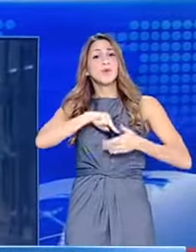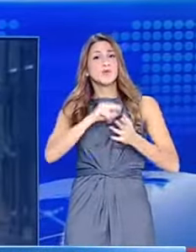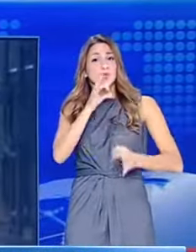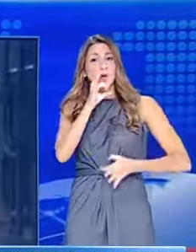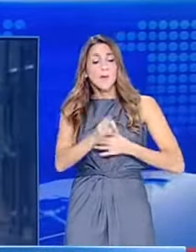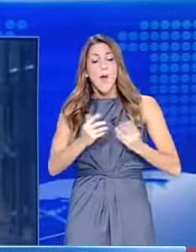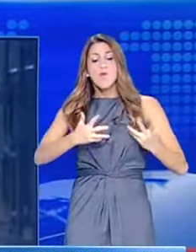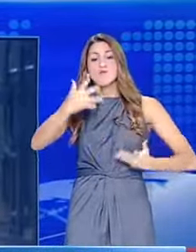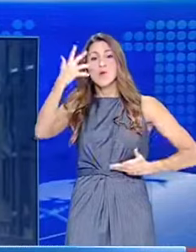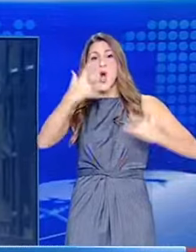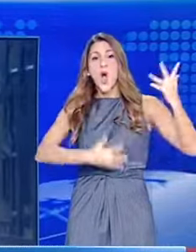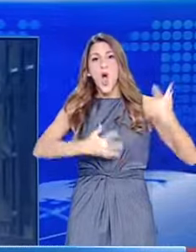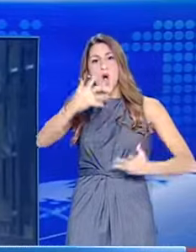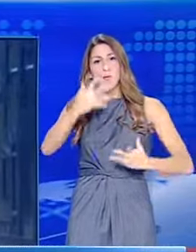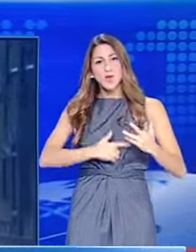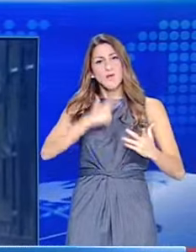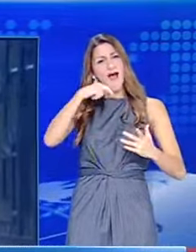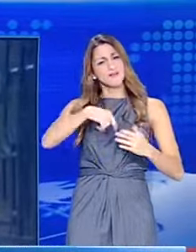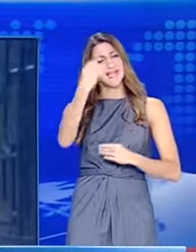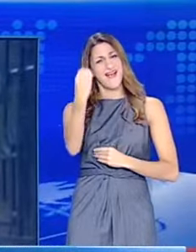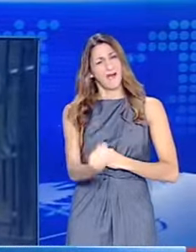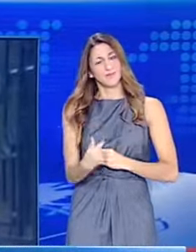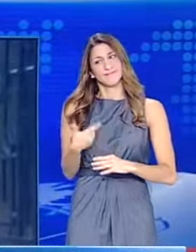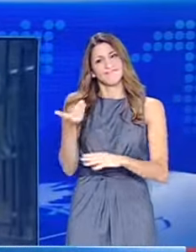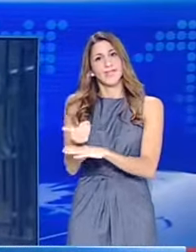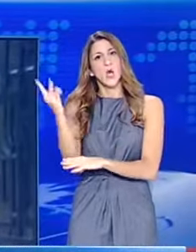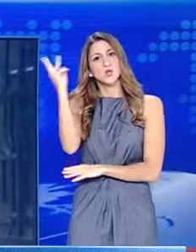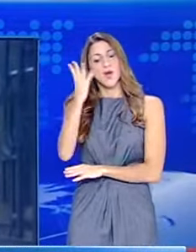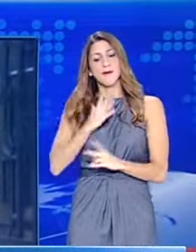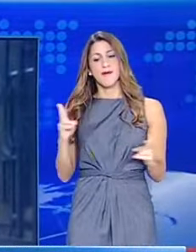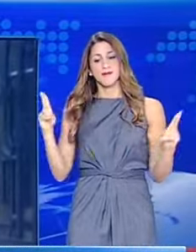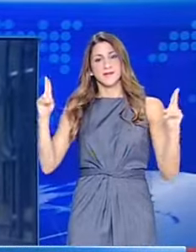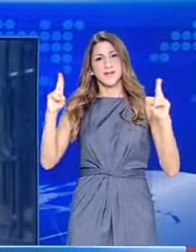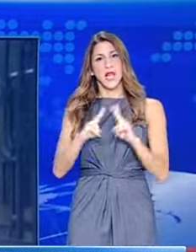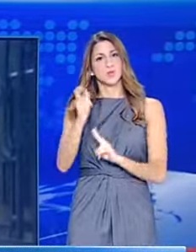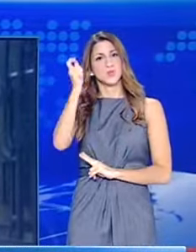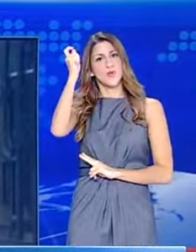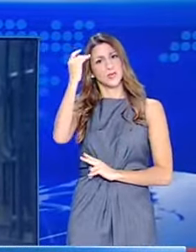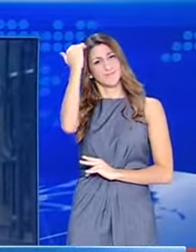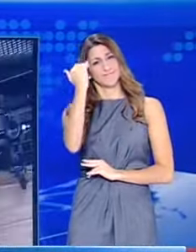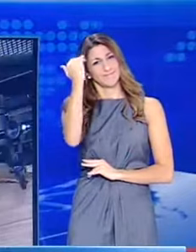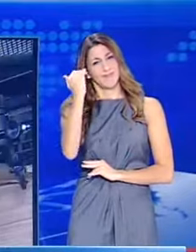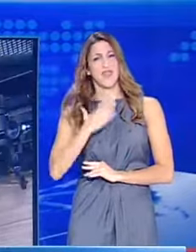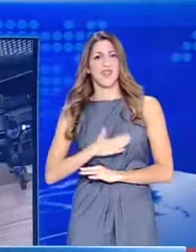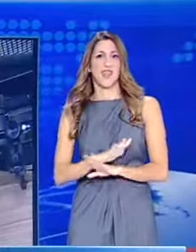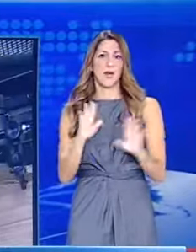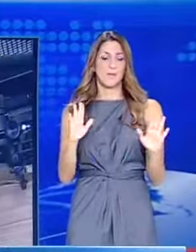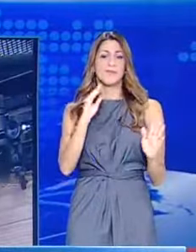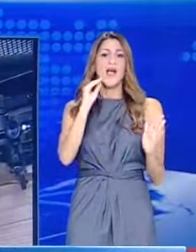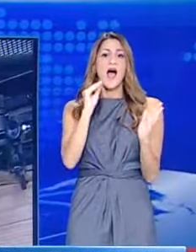προϋπολογισμού θα αξιώσουμε από τους εταίρους μας περαιτέρω μείωση του χρέους στη βάση των ευρωπαϊκών αποφάσεων ενδυναμώνουμε τις συνθήκες για